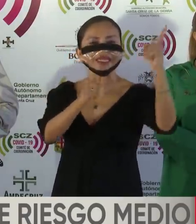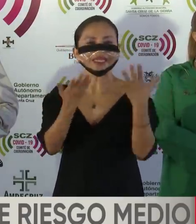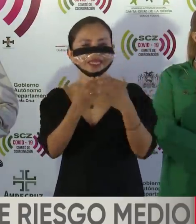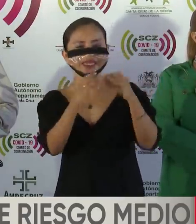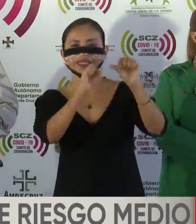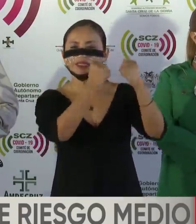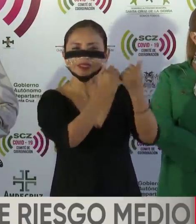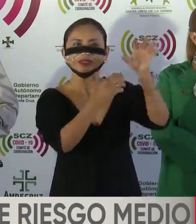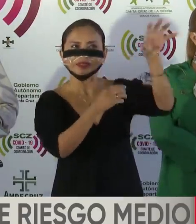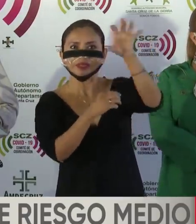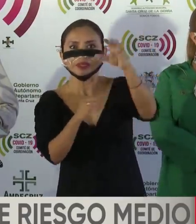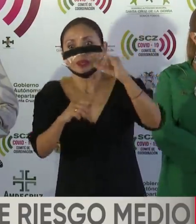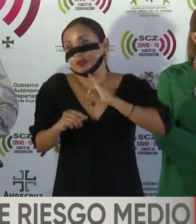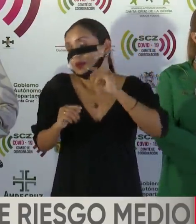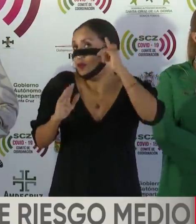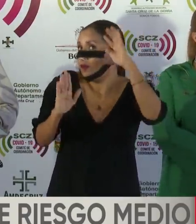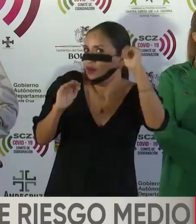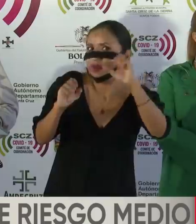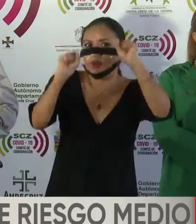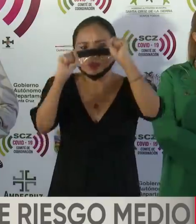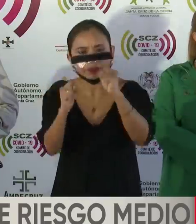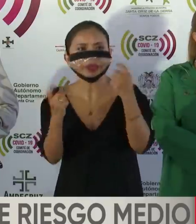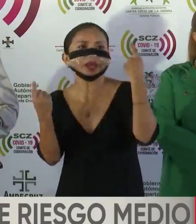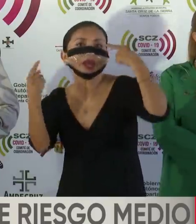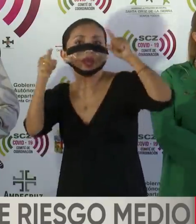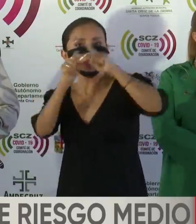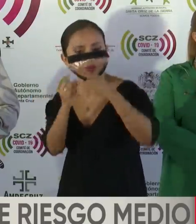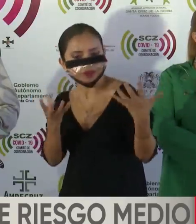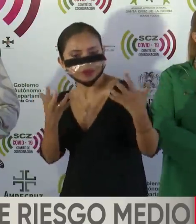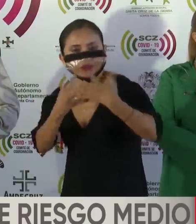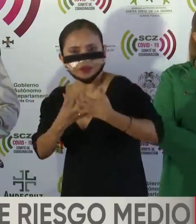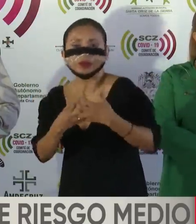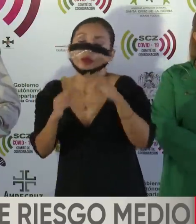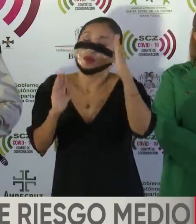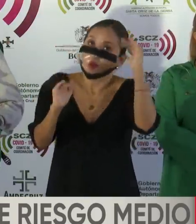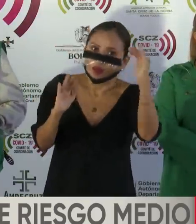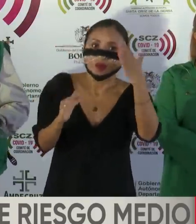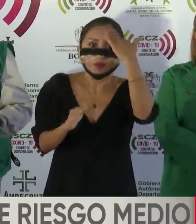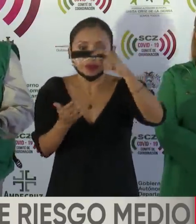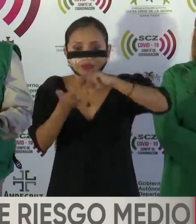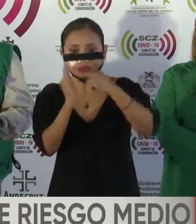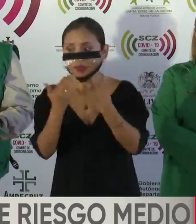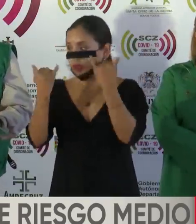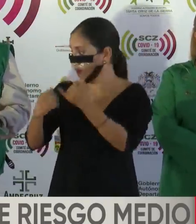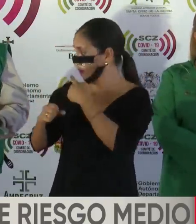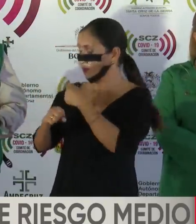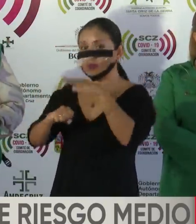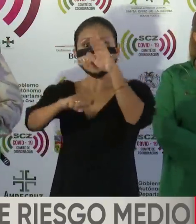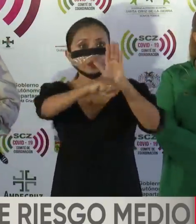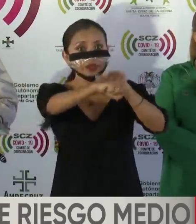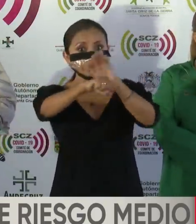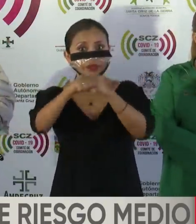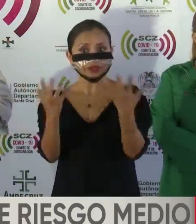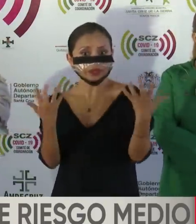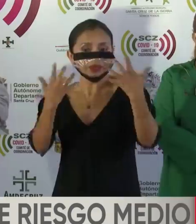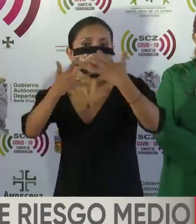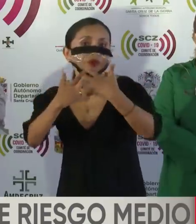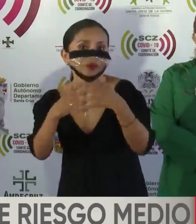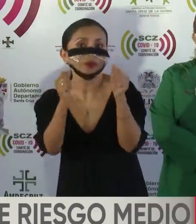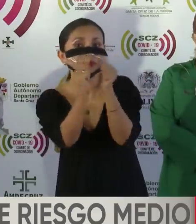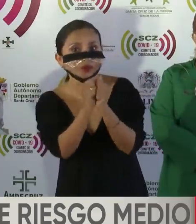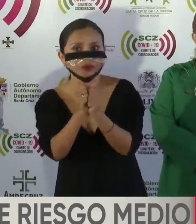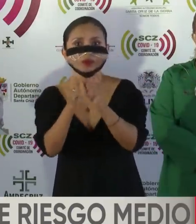y espero construir un amplio consenso. Esperamos, porque esta convocatoria la vamos a hacer en conjunto